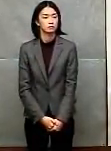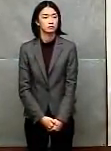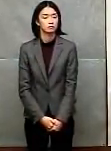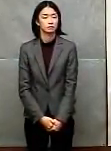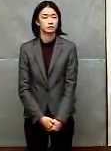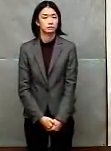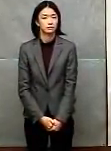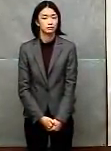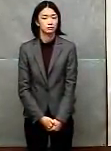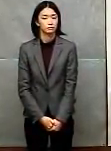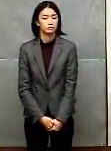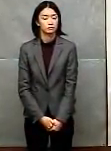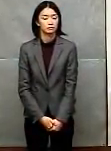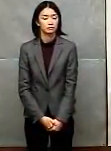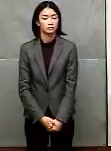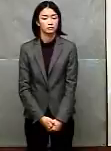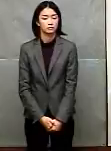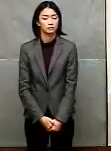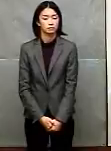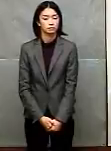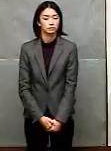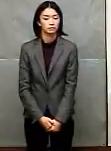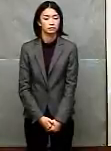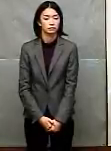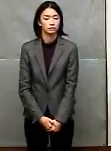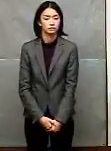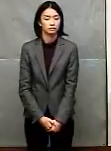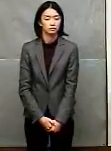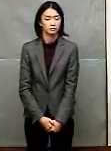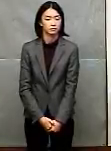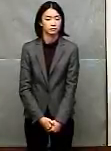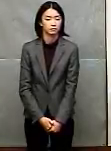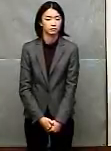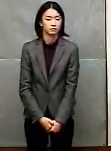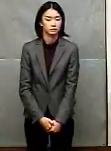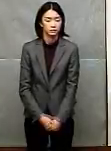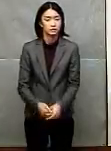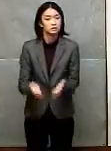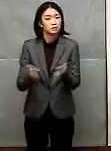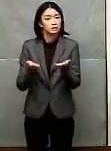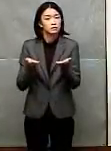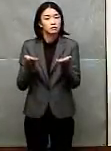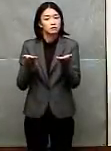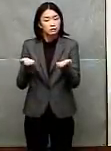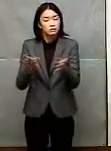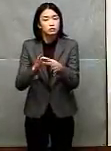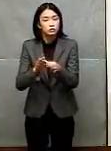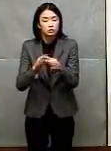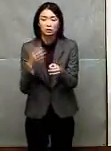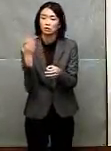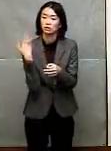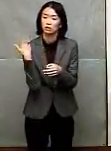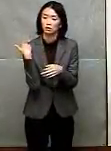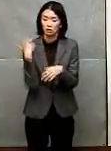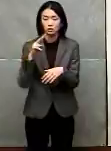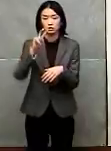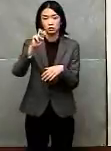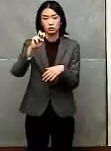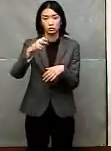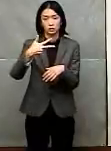共同通信の神戸と申します。はい、知事選の関連なんですけれども、 はい、 先日27日の日曜日にです